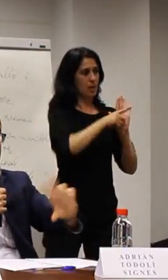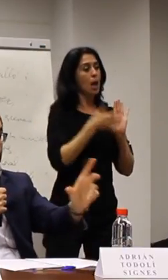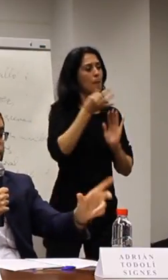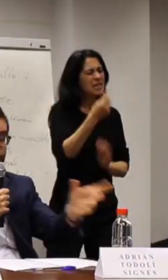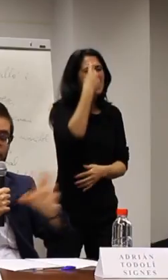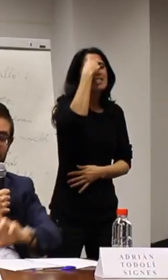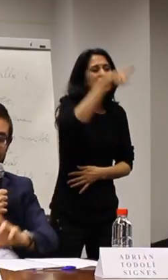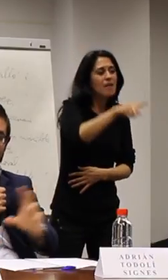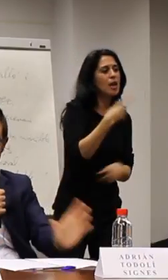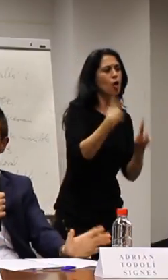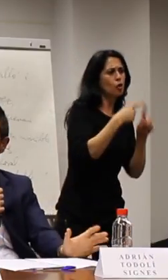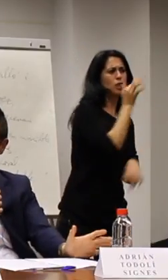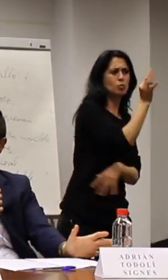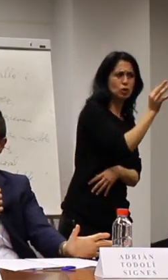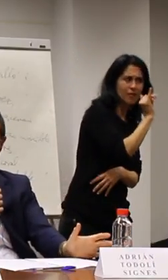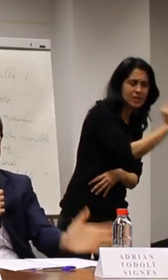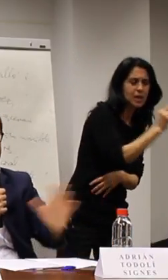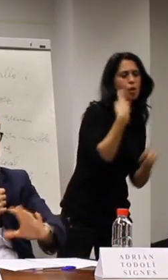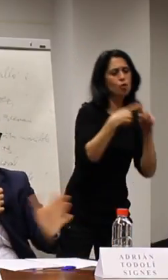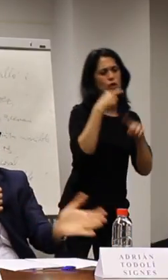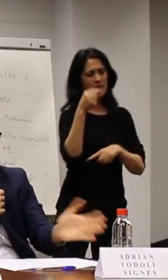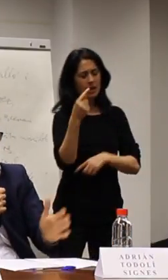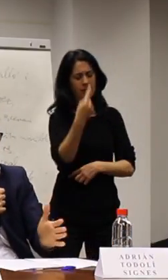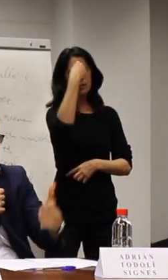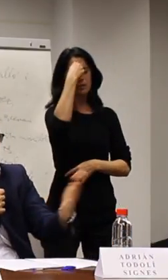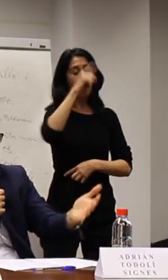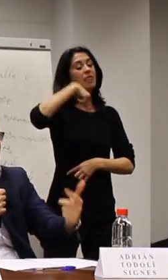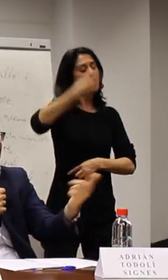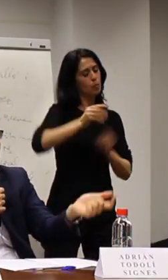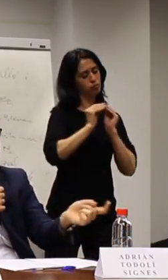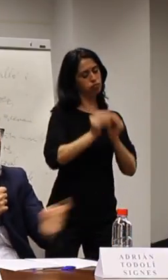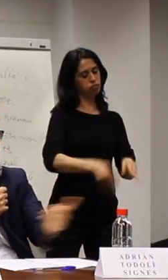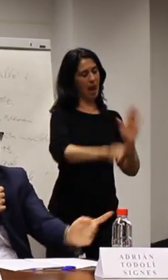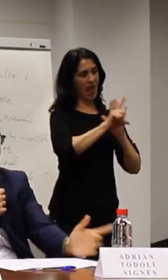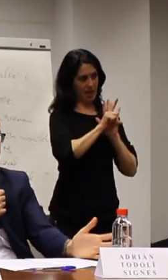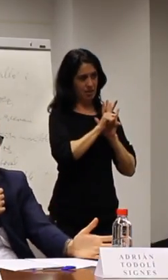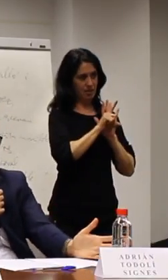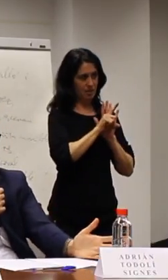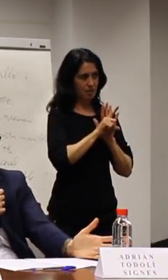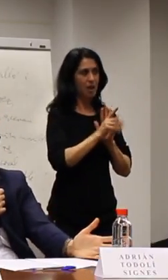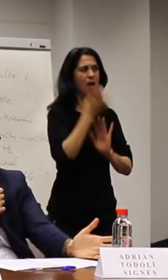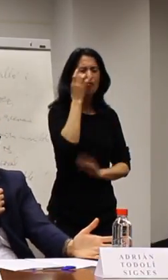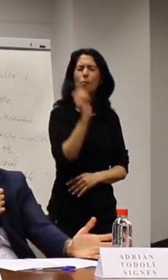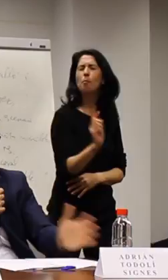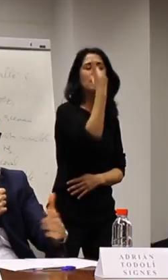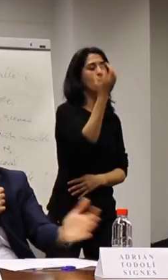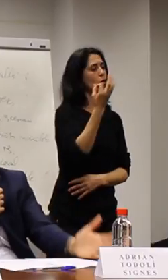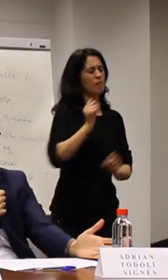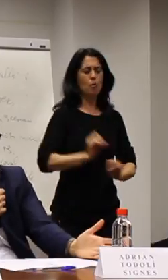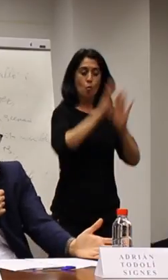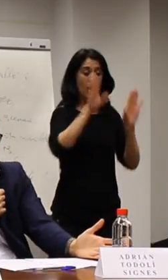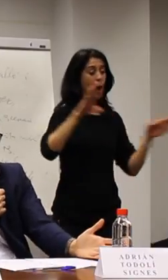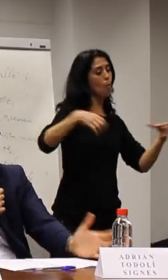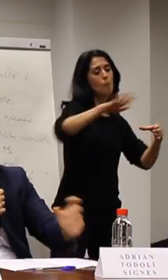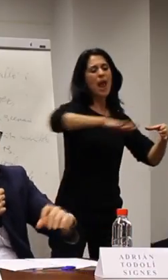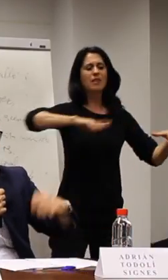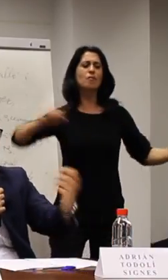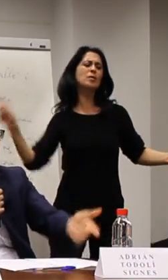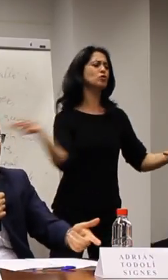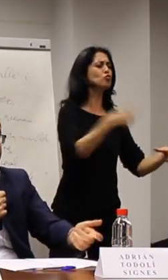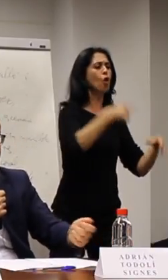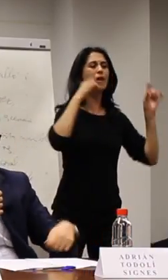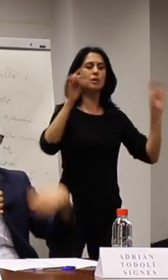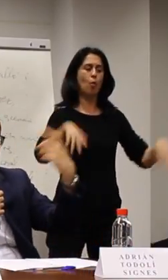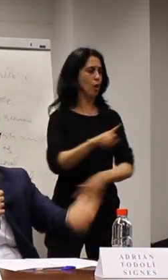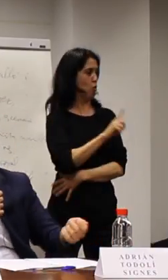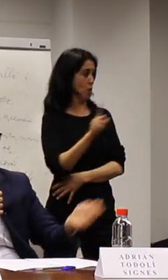especialidades y de las cosas positivas que sí que tienen las plataformas. Es decir, obviamente, primero el distinguir que no todas las plataformas son iguales. Entonces, es una cosa, yo creo, muy importante, porque si llega